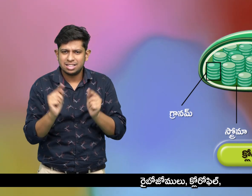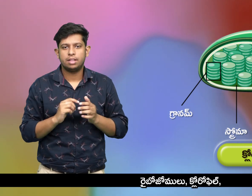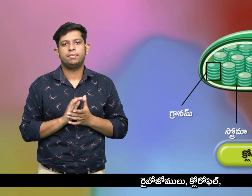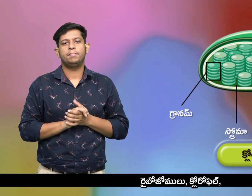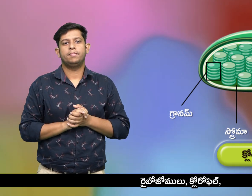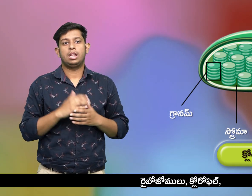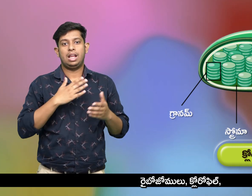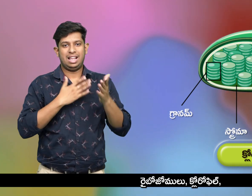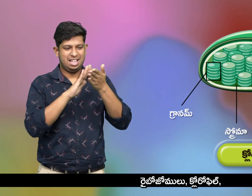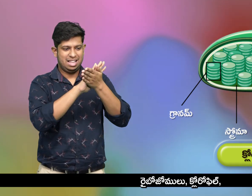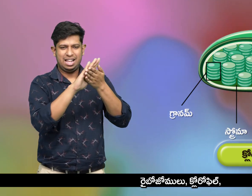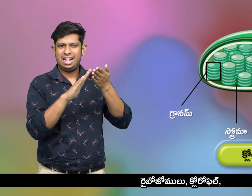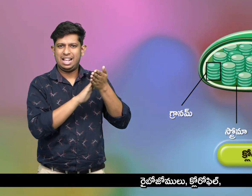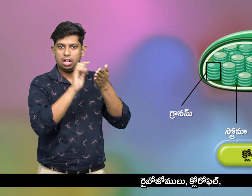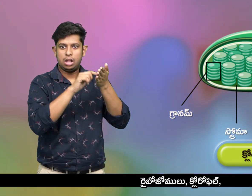రైబోజోమ్లు, క్లోరోఫిల్,